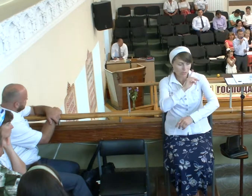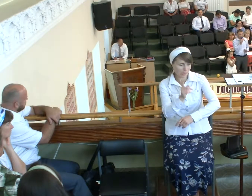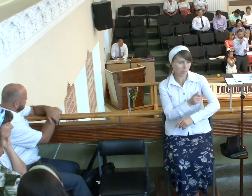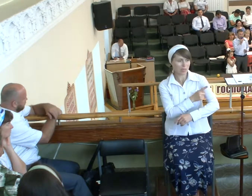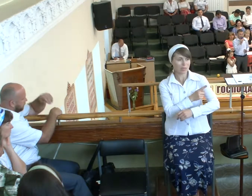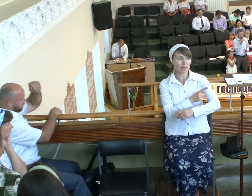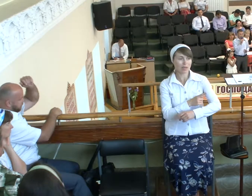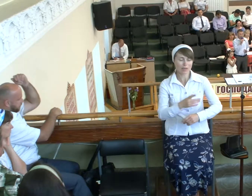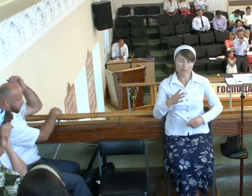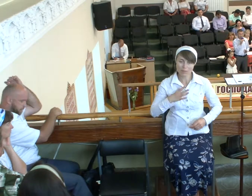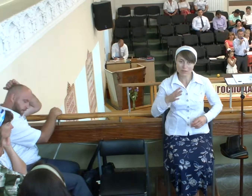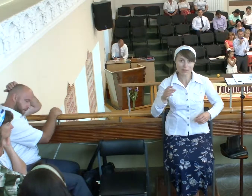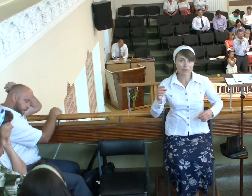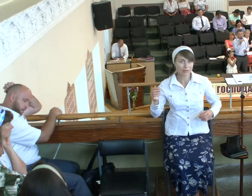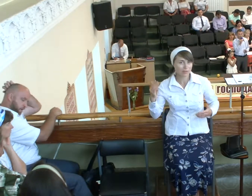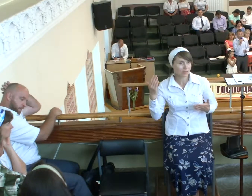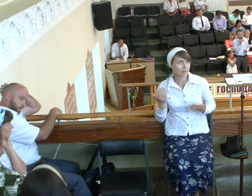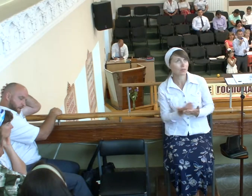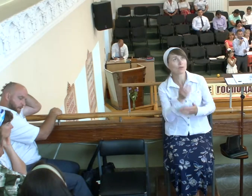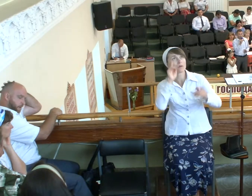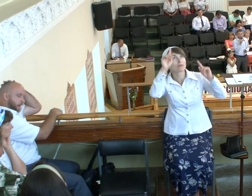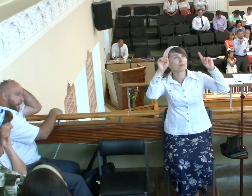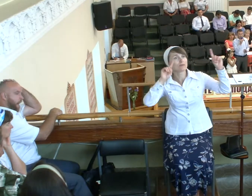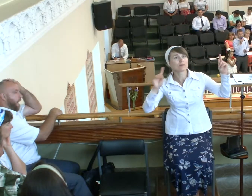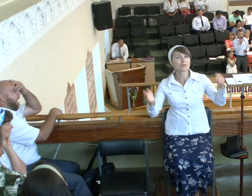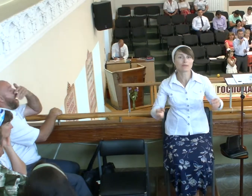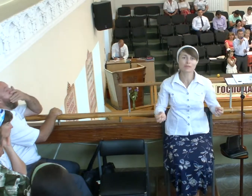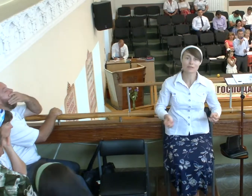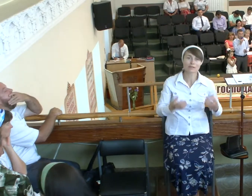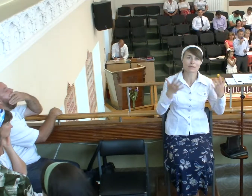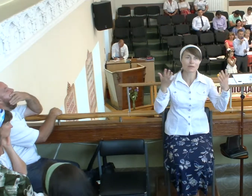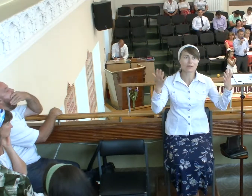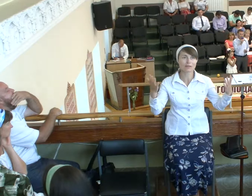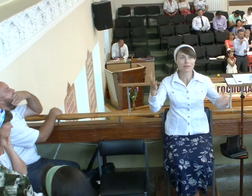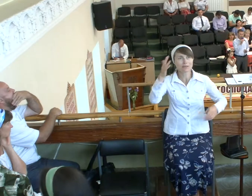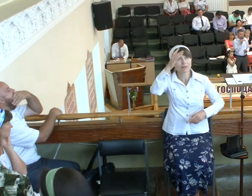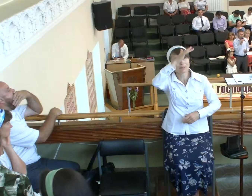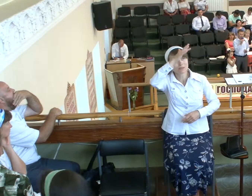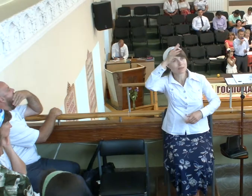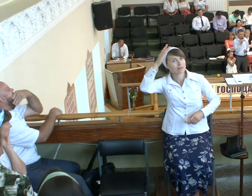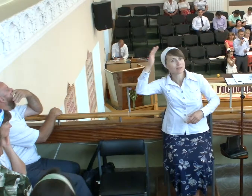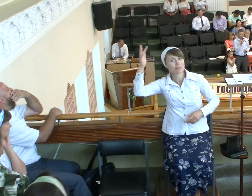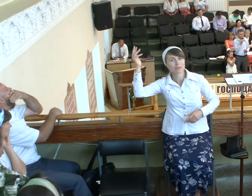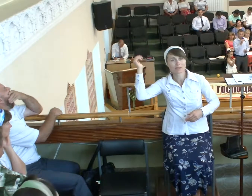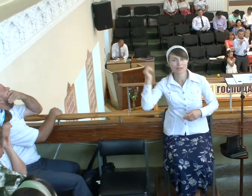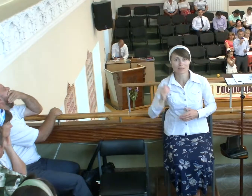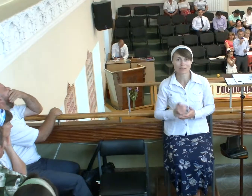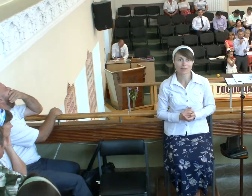Мы роняем слезы,